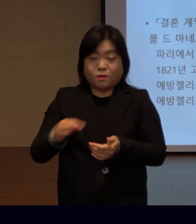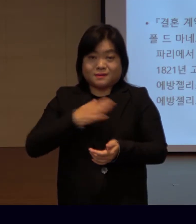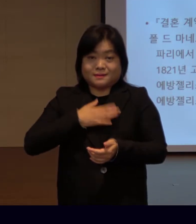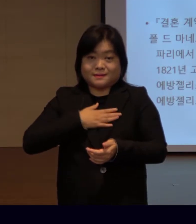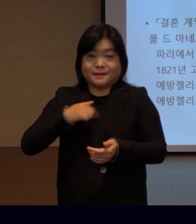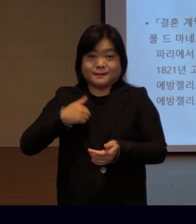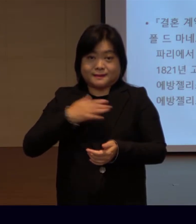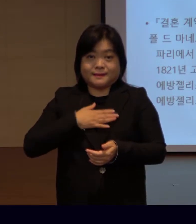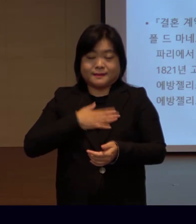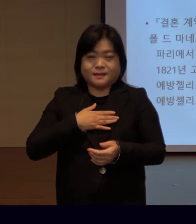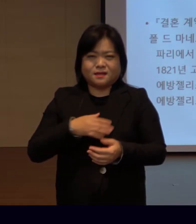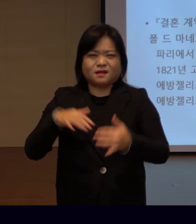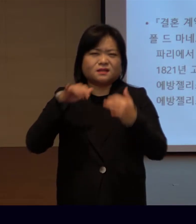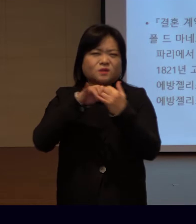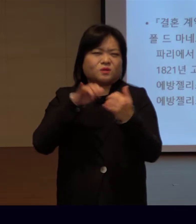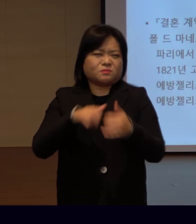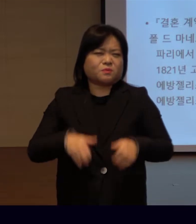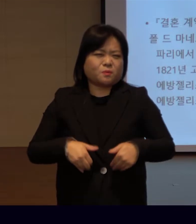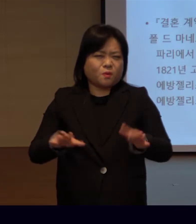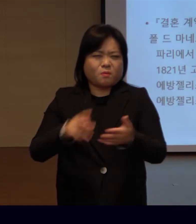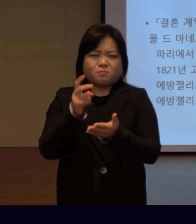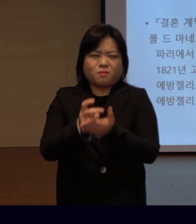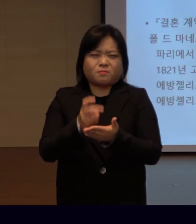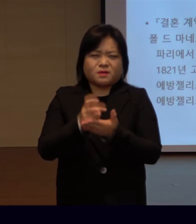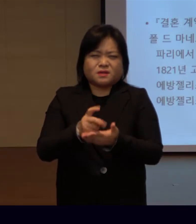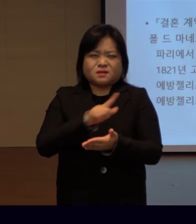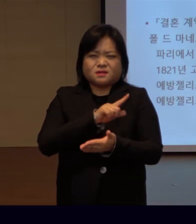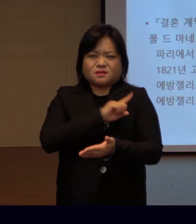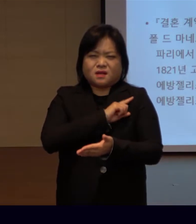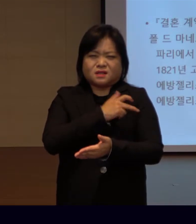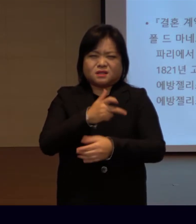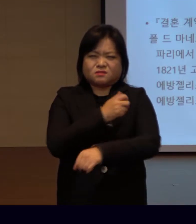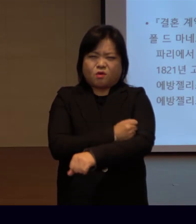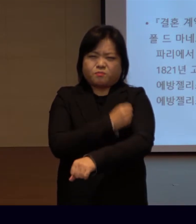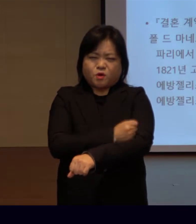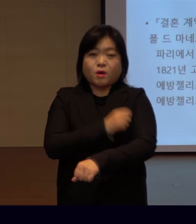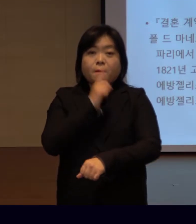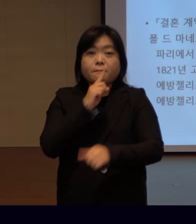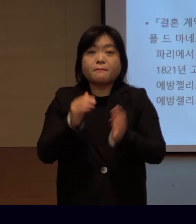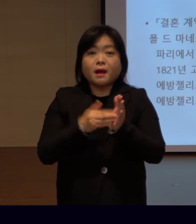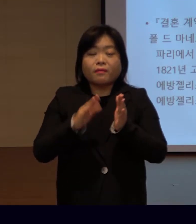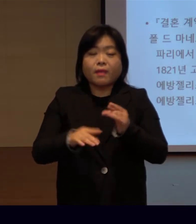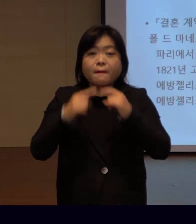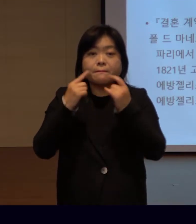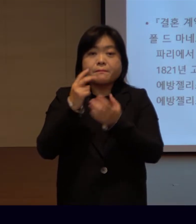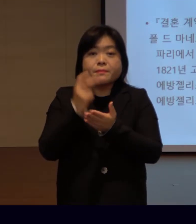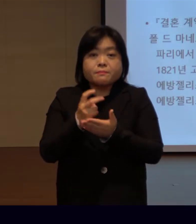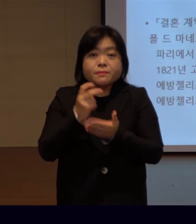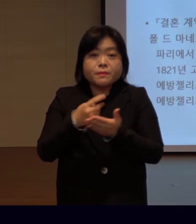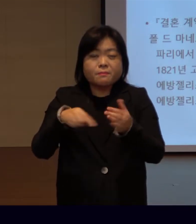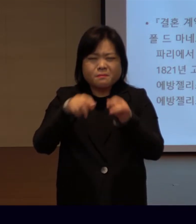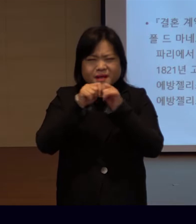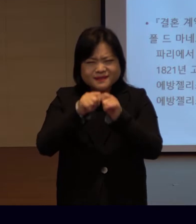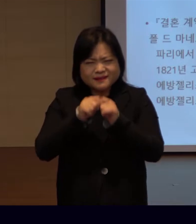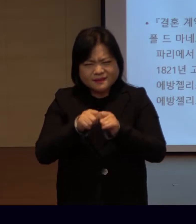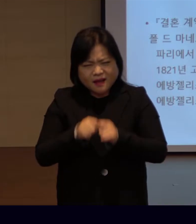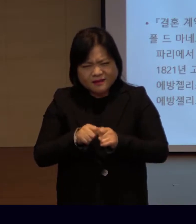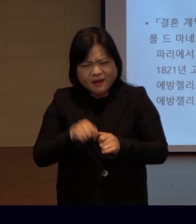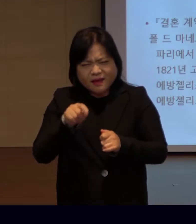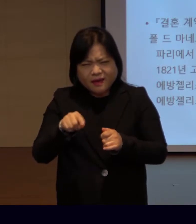자기의 전쟁은 다 필요 없고 이게 가장 큰 업적이다라고 얘기했는데요. 그 민법에 아주